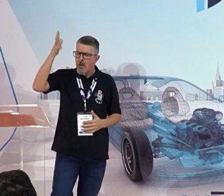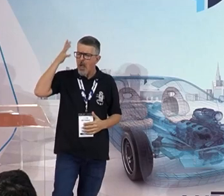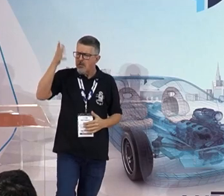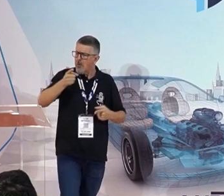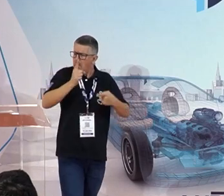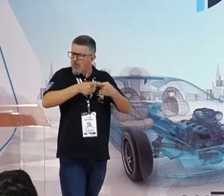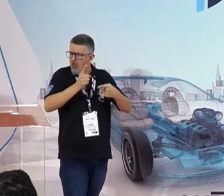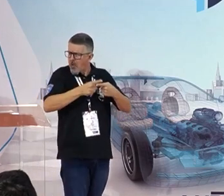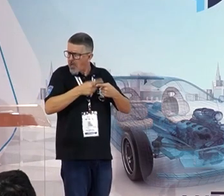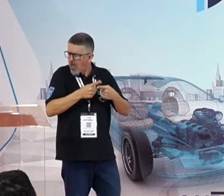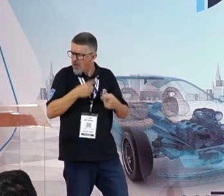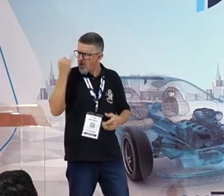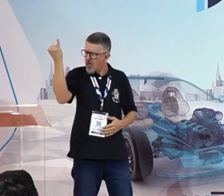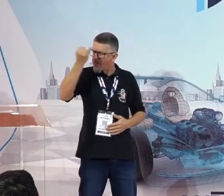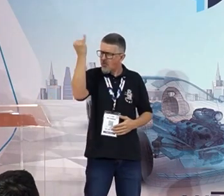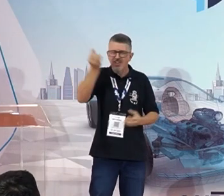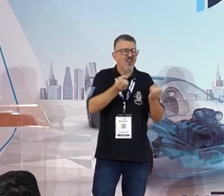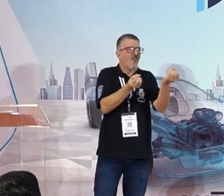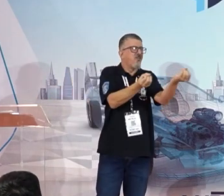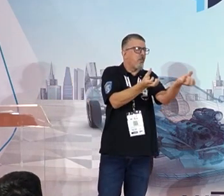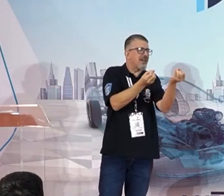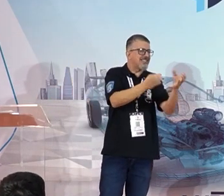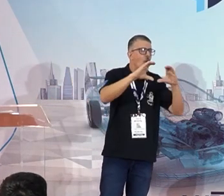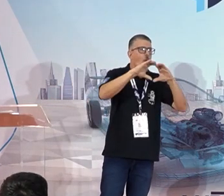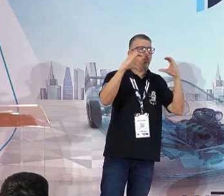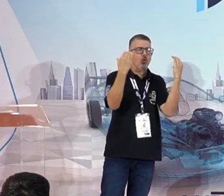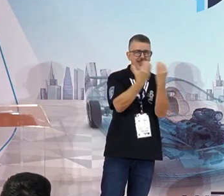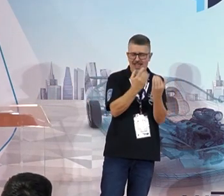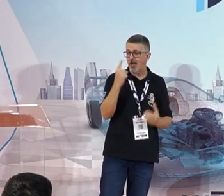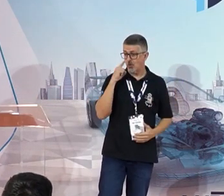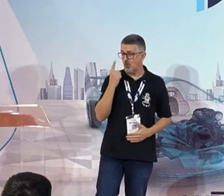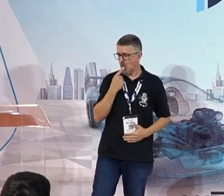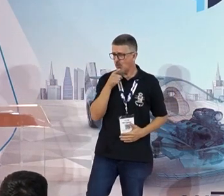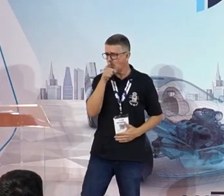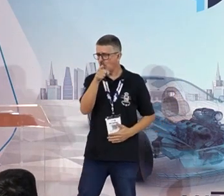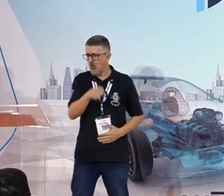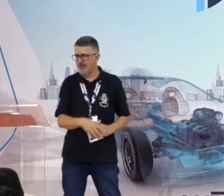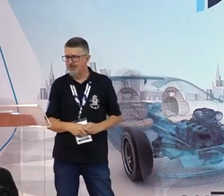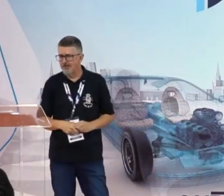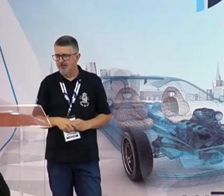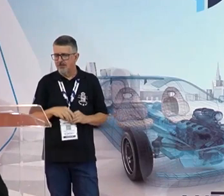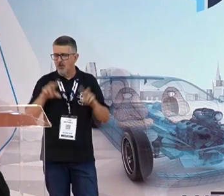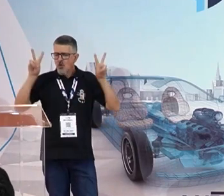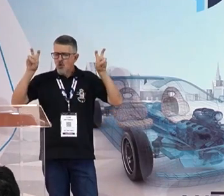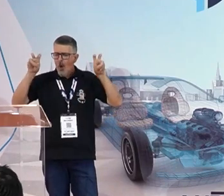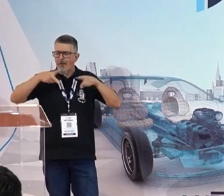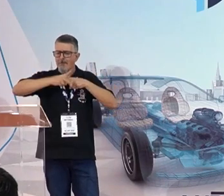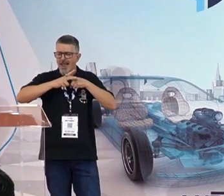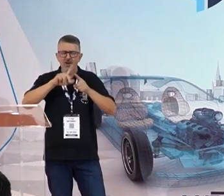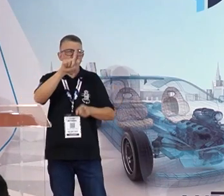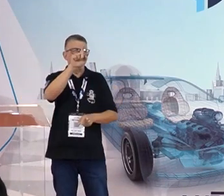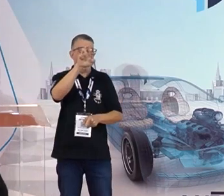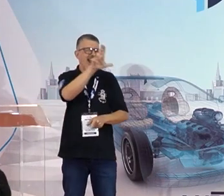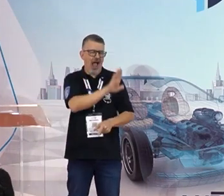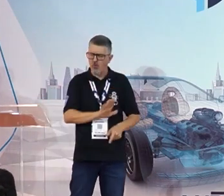E... Por que que isso é tão importante? porque essas informações é tão importante para a comunidade surda sobre